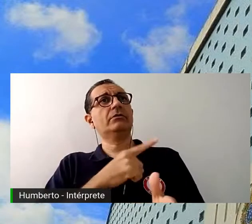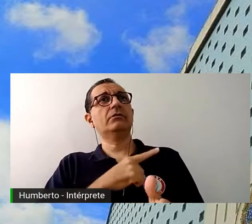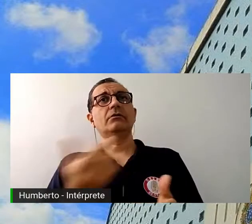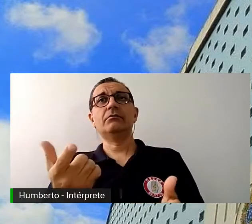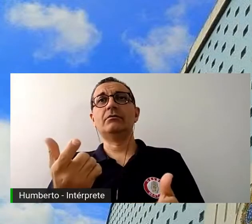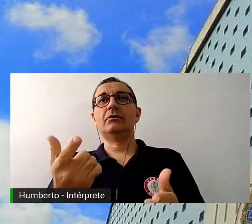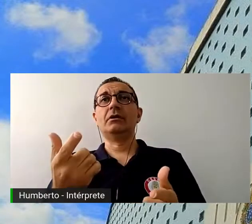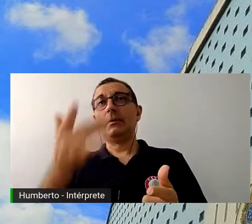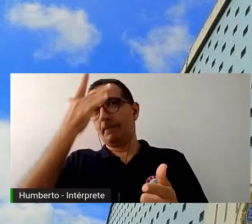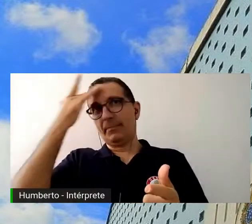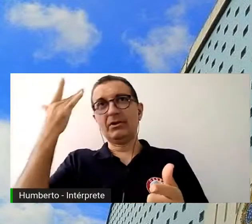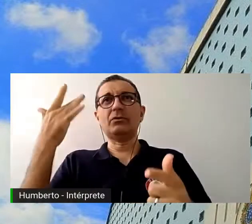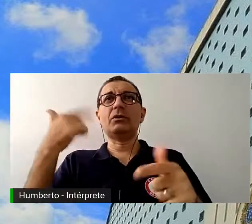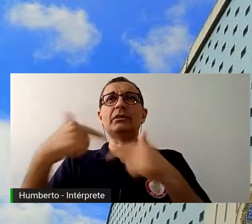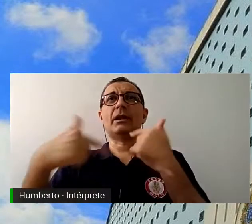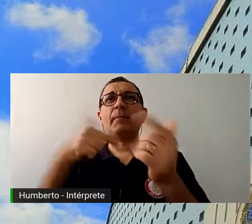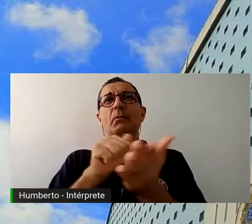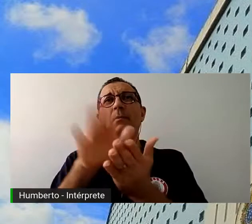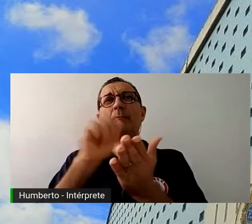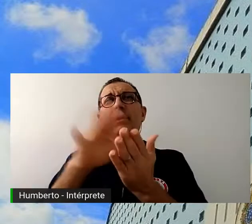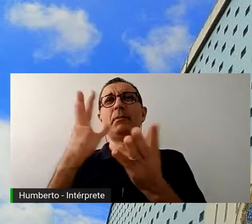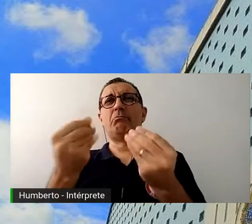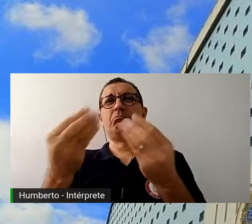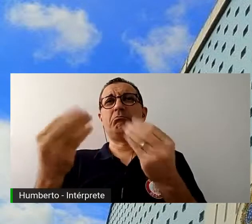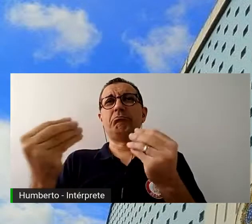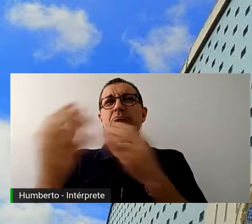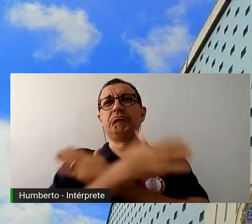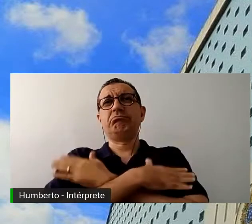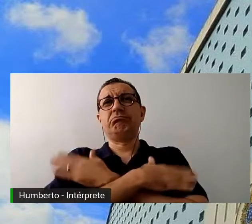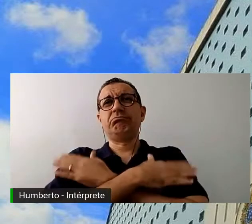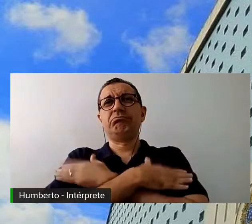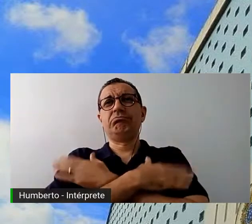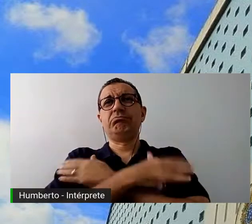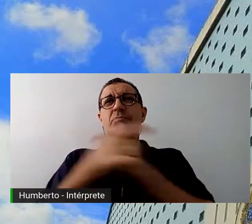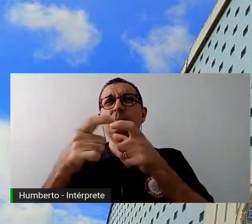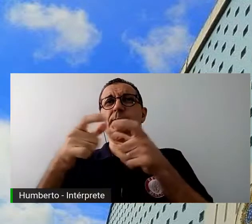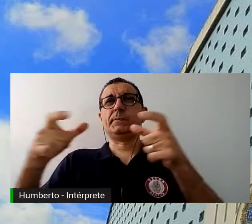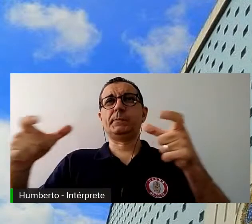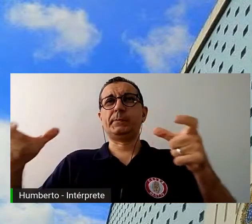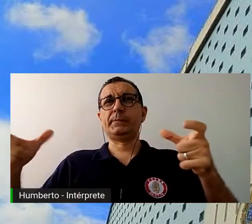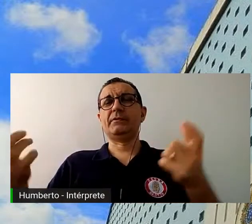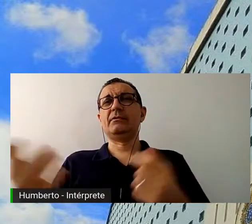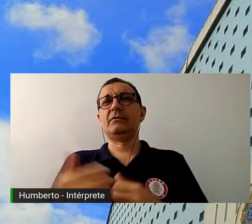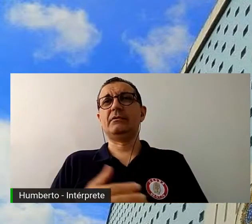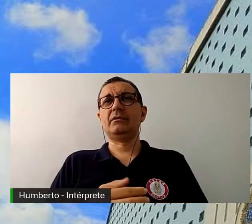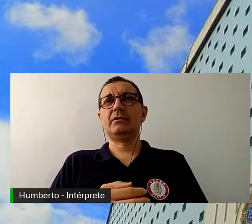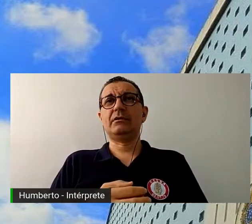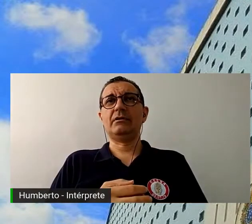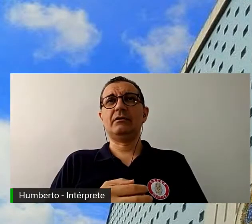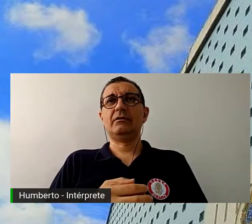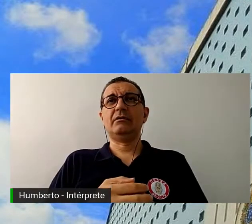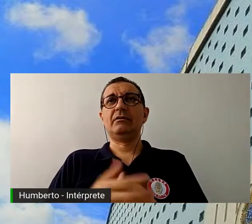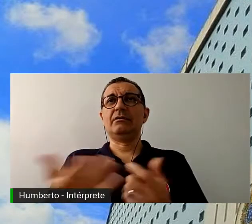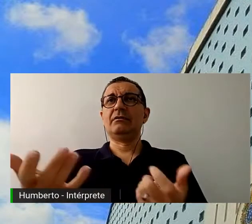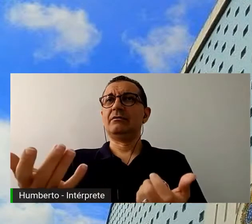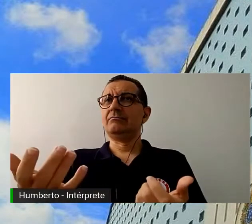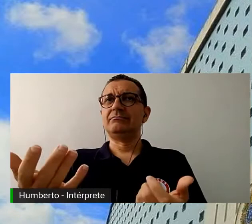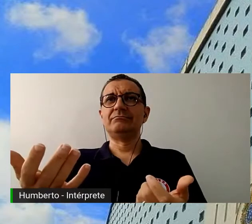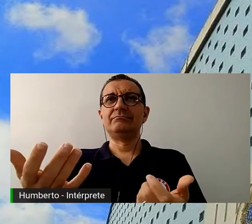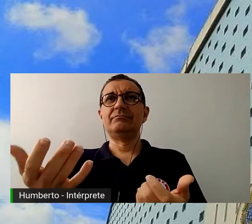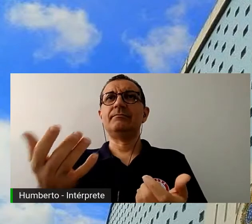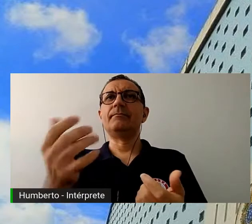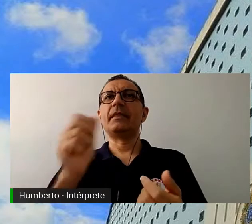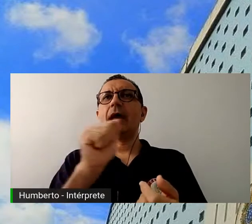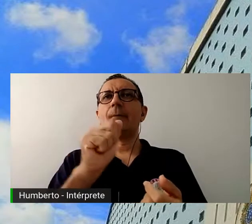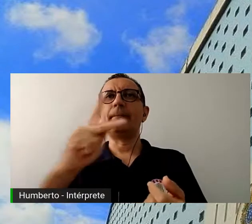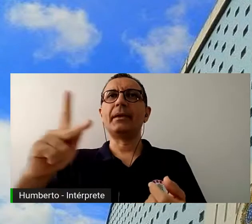subemprego visível no trabalho intermitente, trabalho sem nenhum vínculo com os aplicativos, saber que somos um